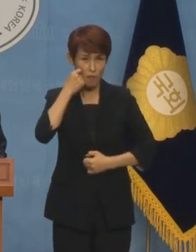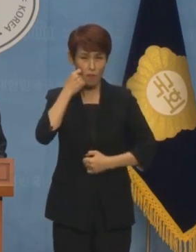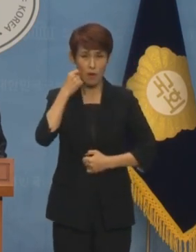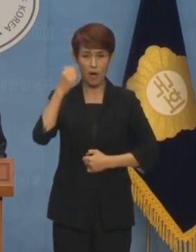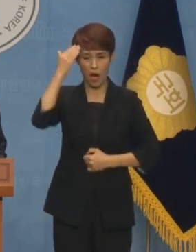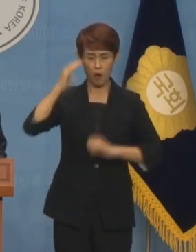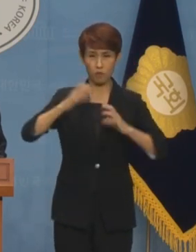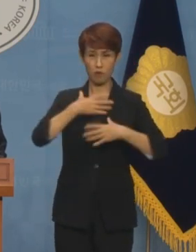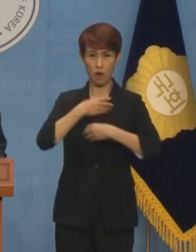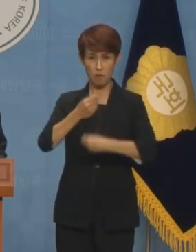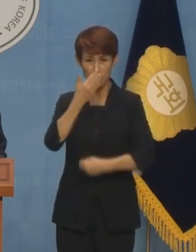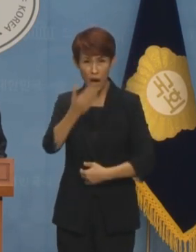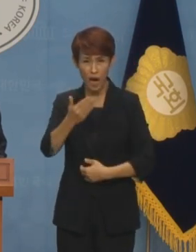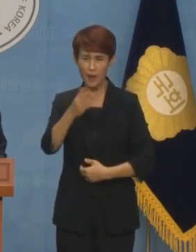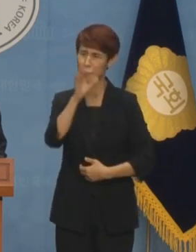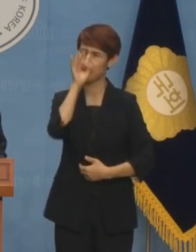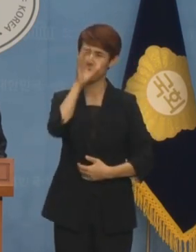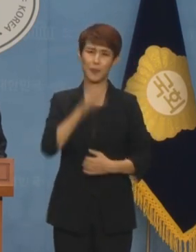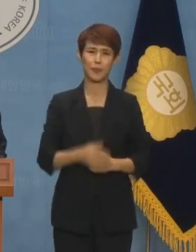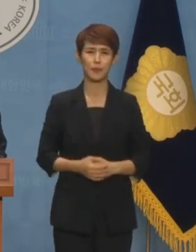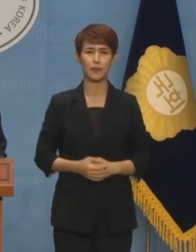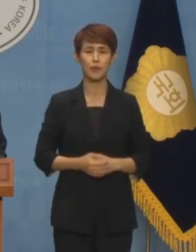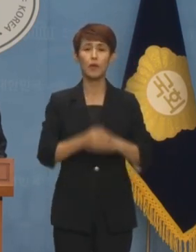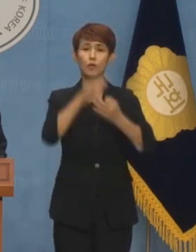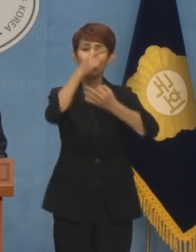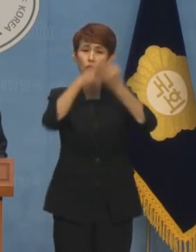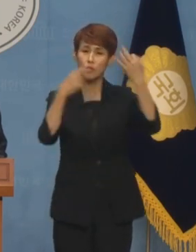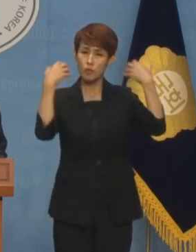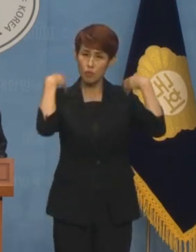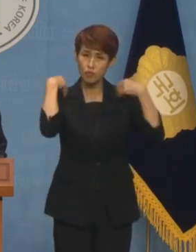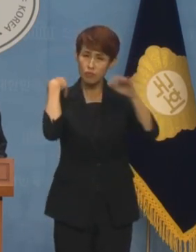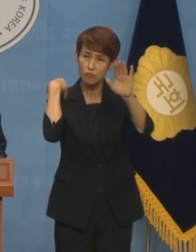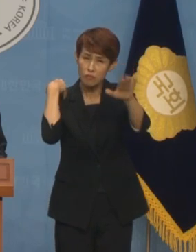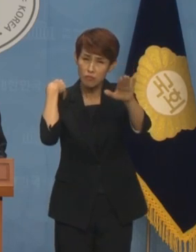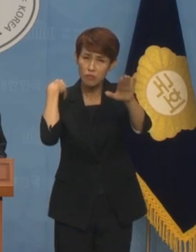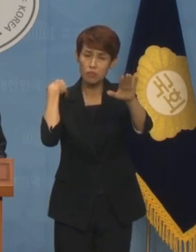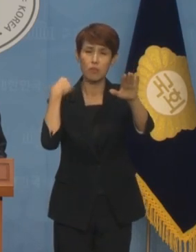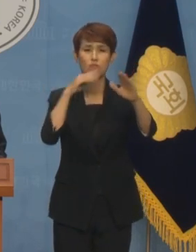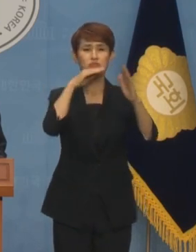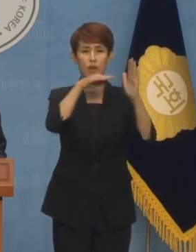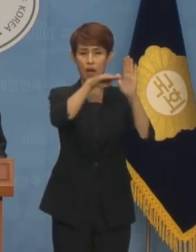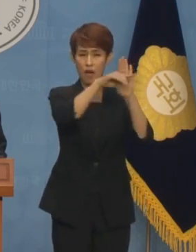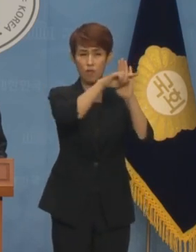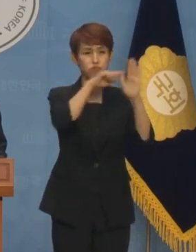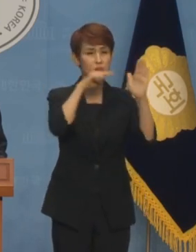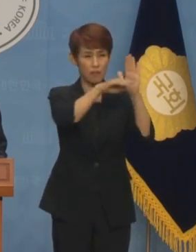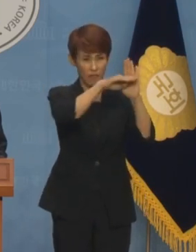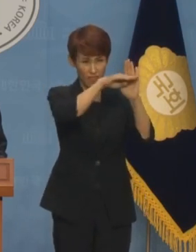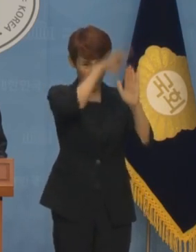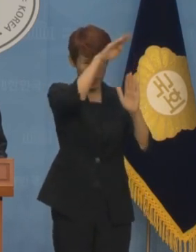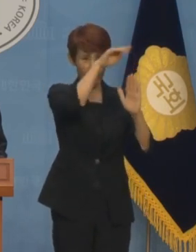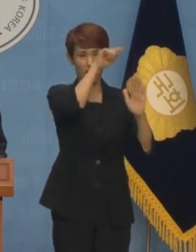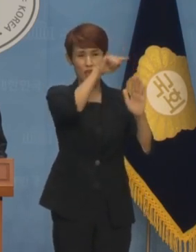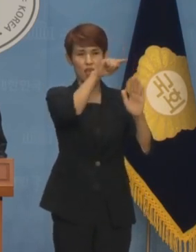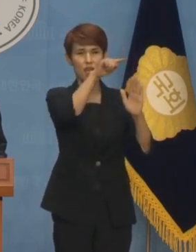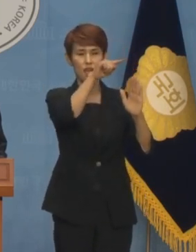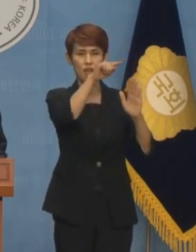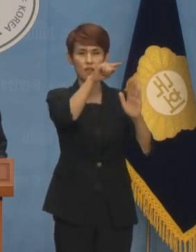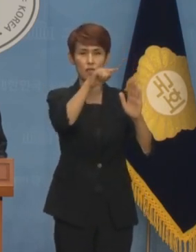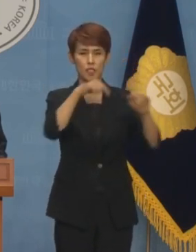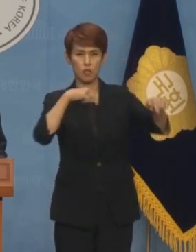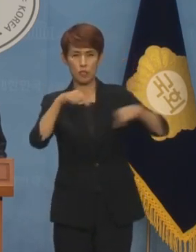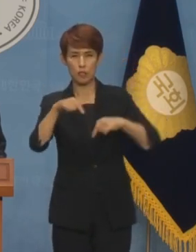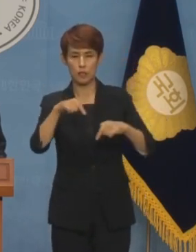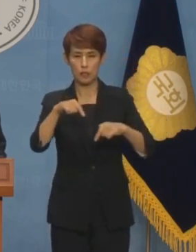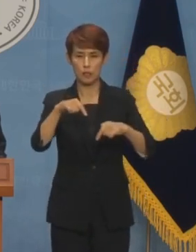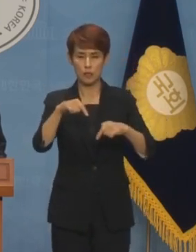있습니까? 만약에 윤석열 정부는 이와 같은 북한의 불온한 동향을 정치적 난관을 회피하기